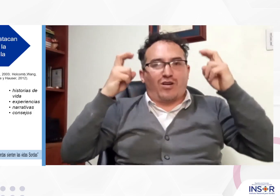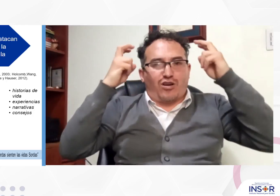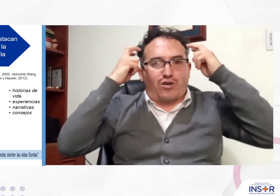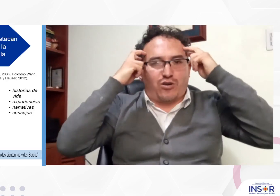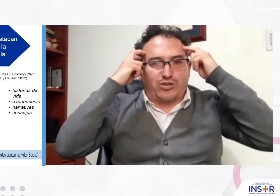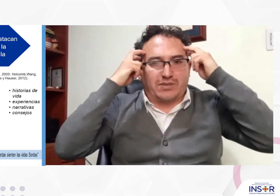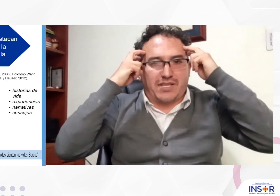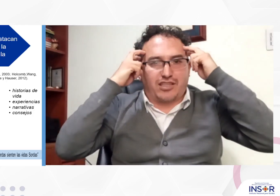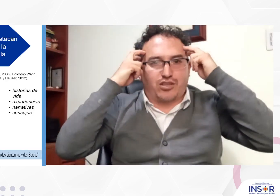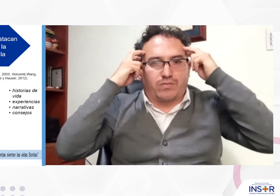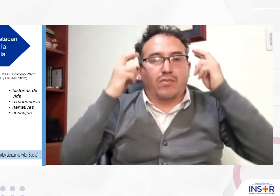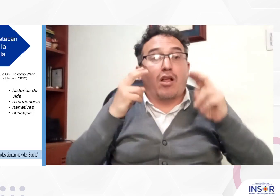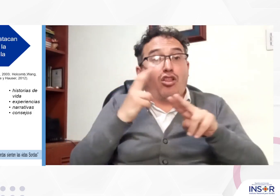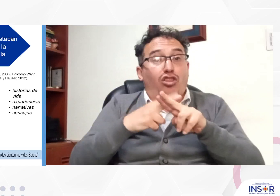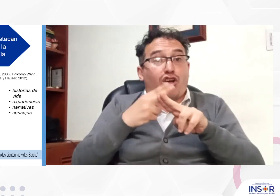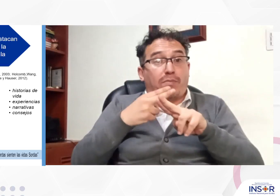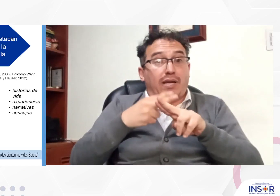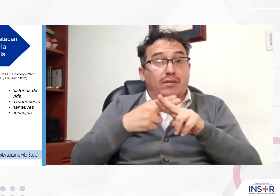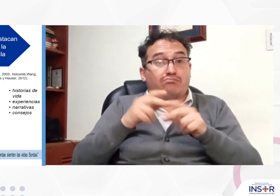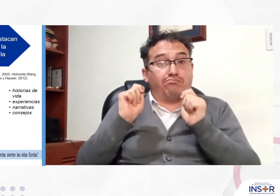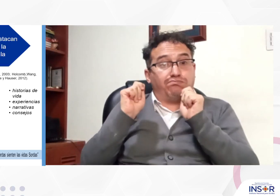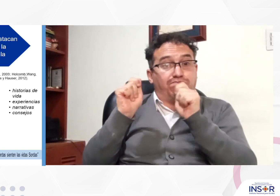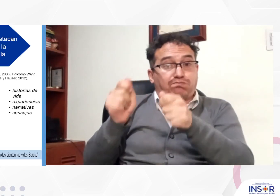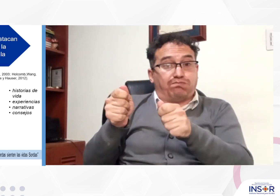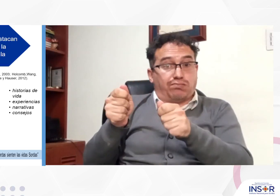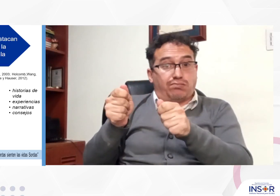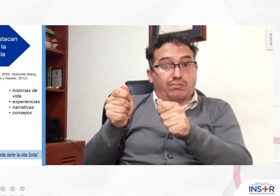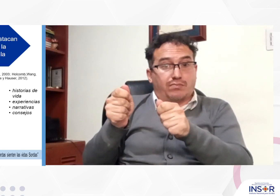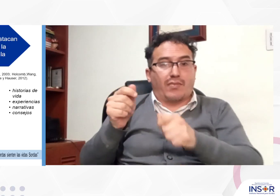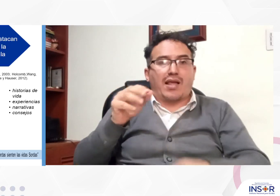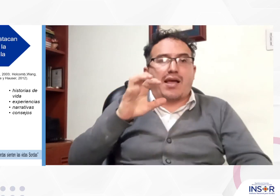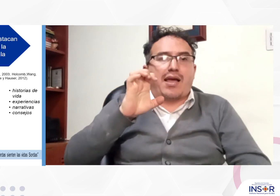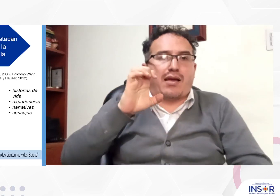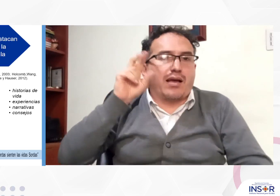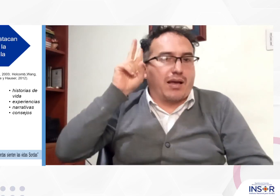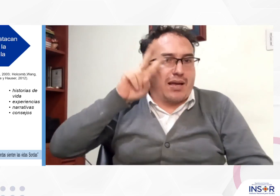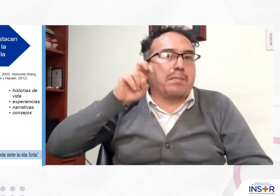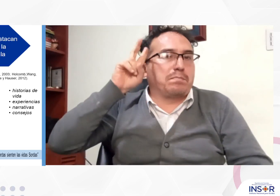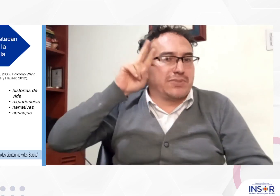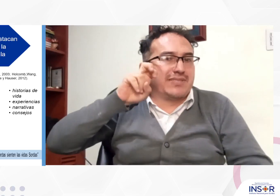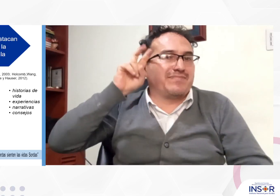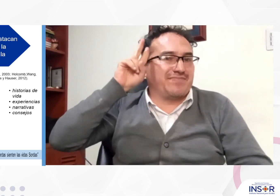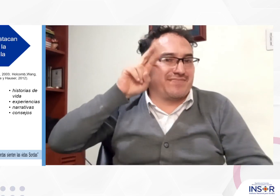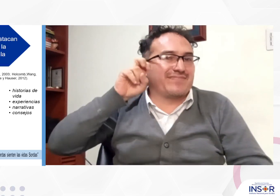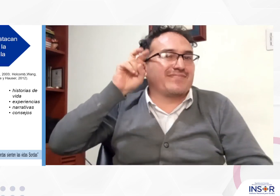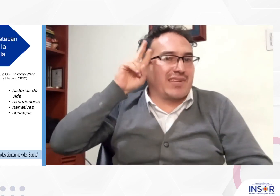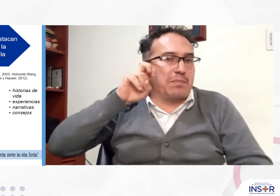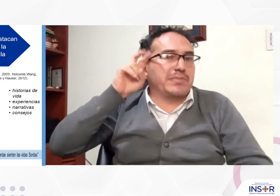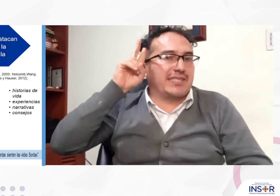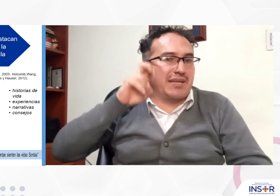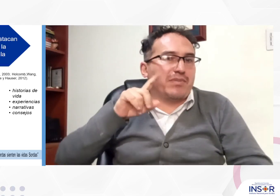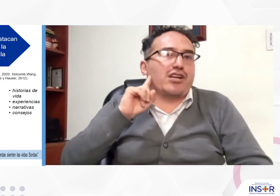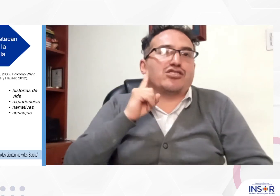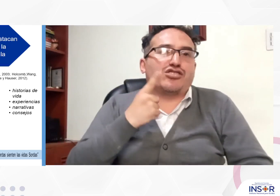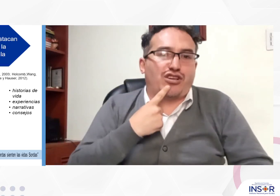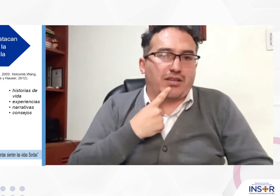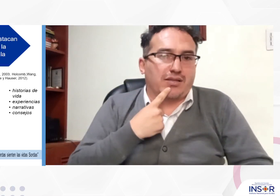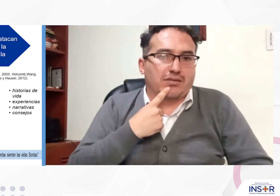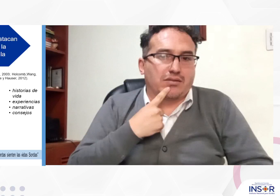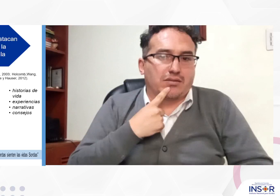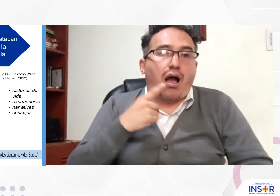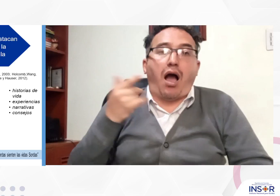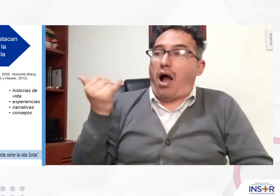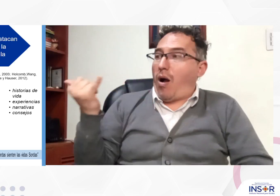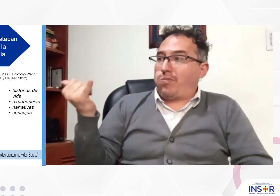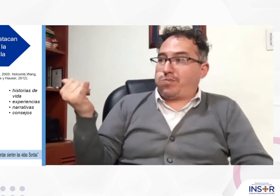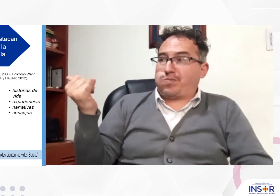o construcción de esquemas de conocimiento. Y allí a lo que le hemos denominado es a epistemologías